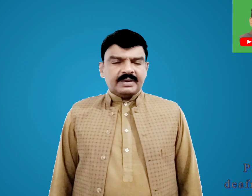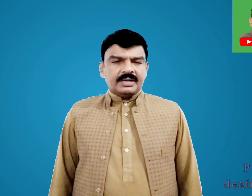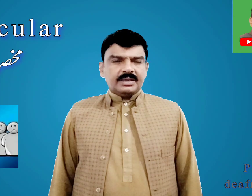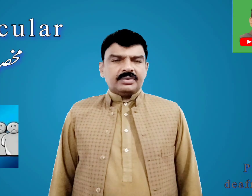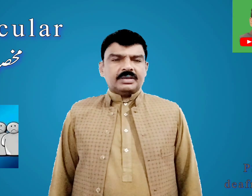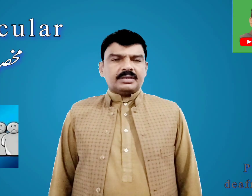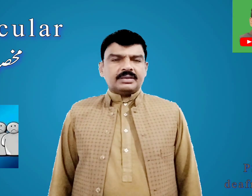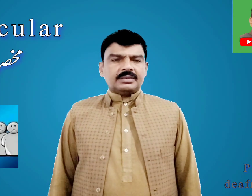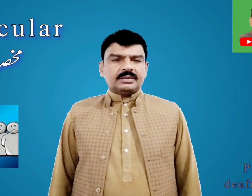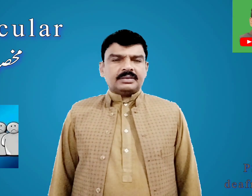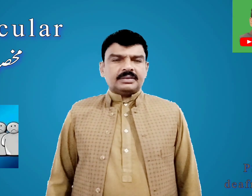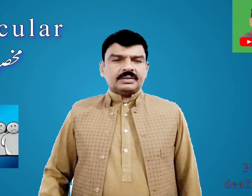पर्टिकुलर